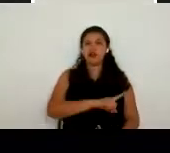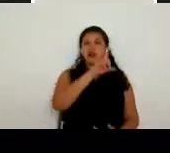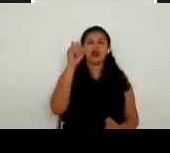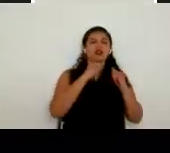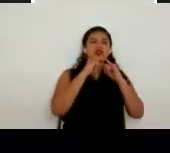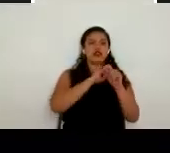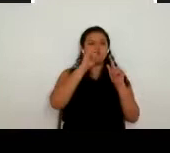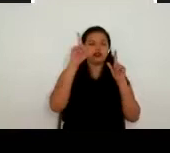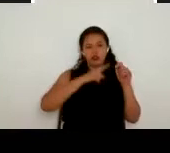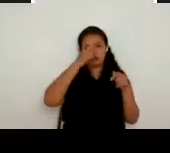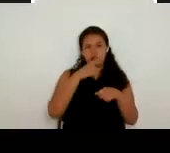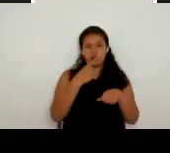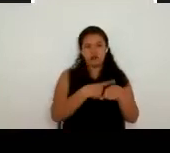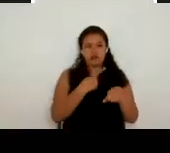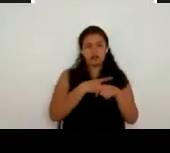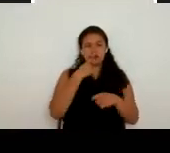enfermedades respiratorias